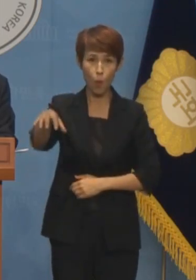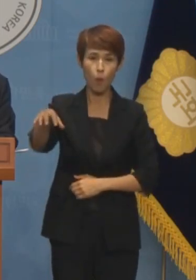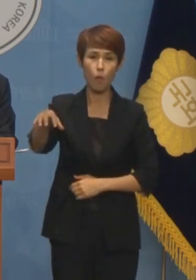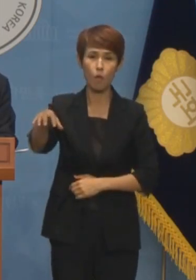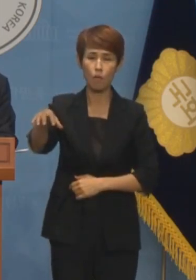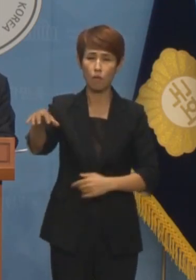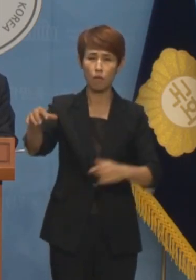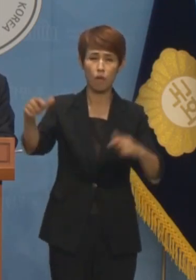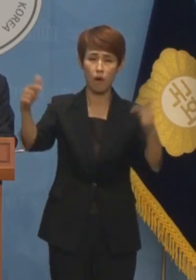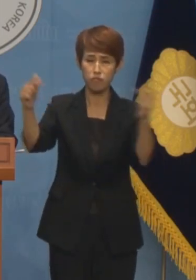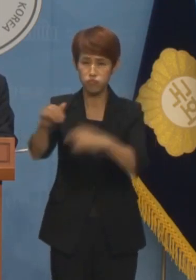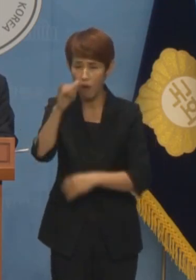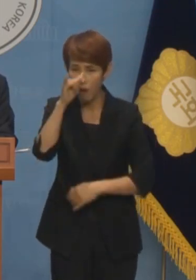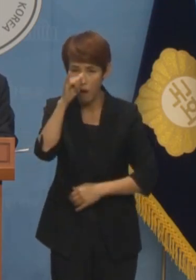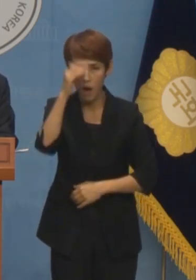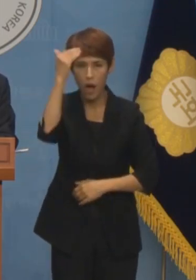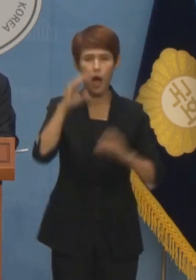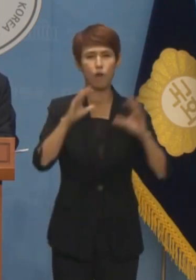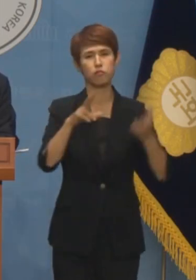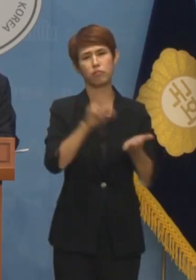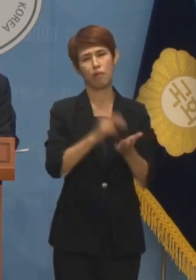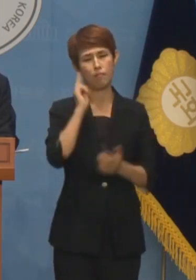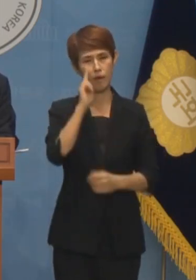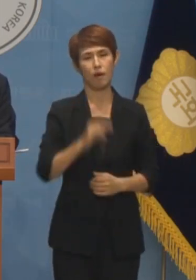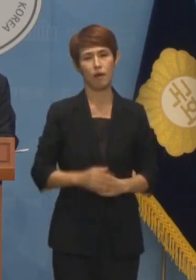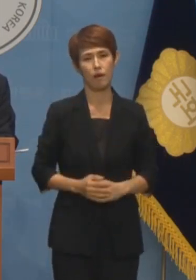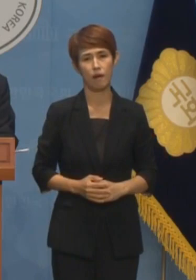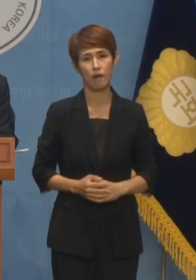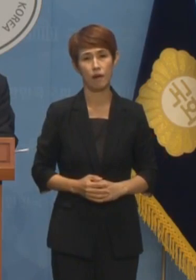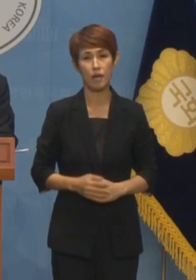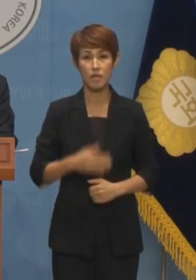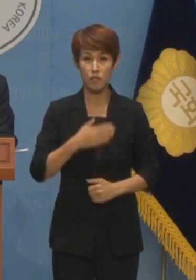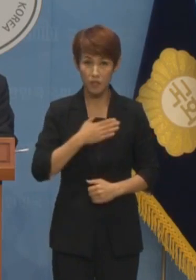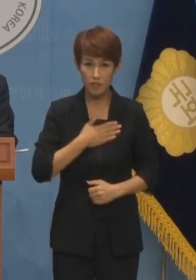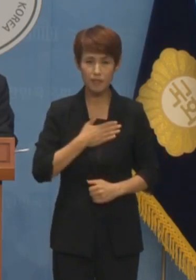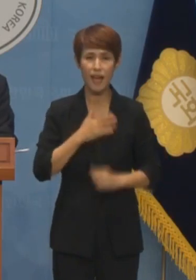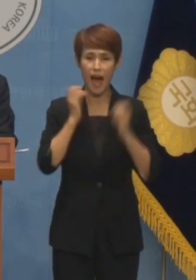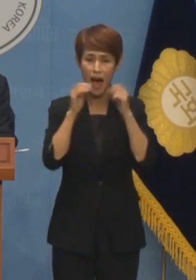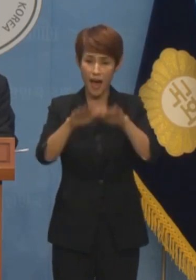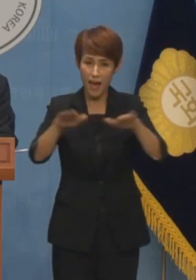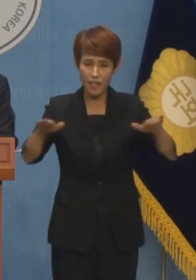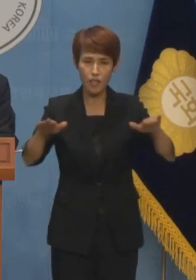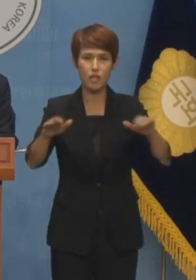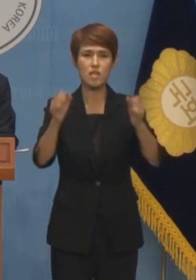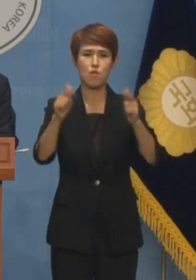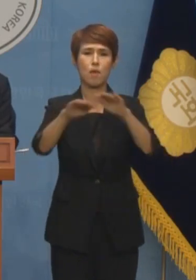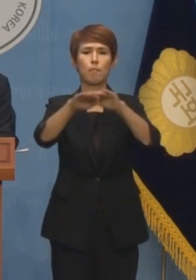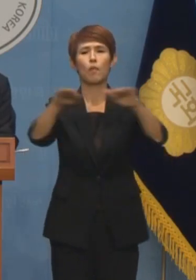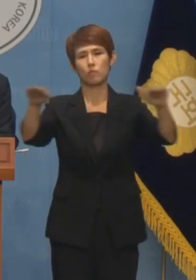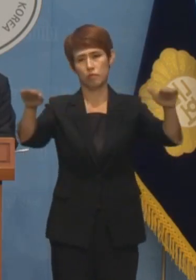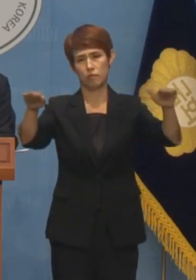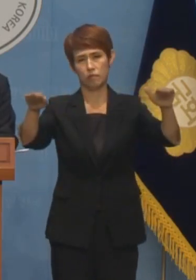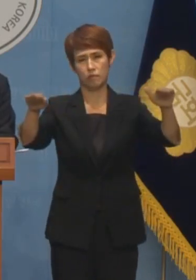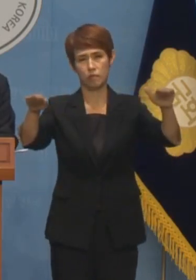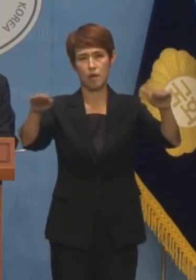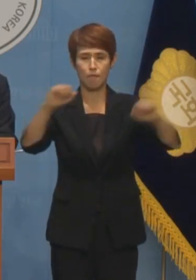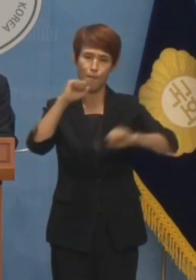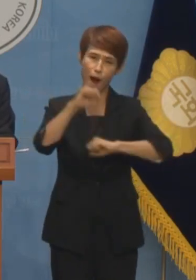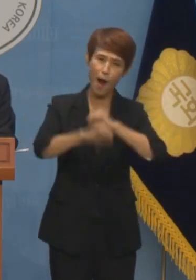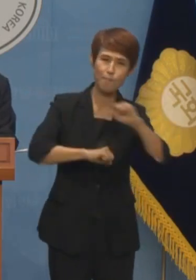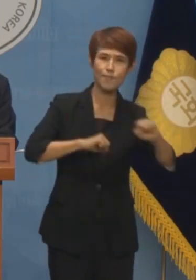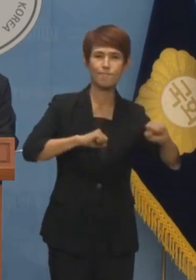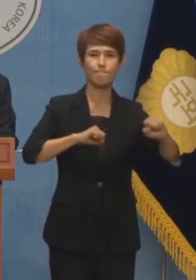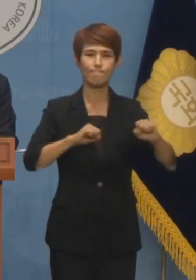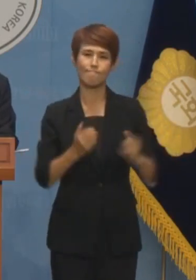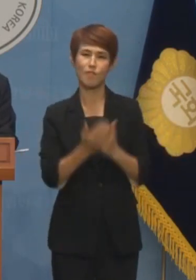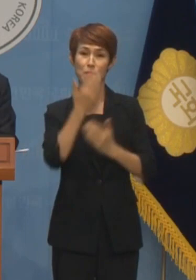됩니다. 존경하는 국민 여러분, 저는 자라나는 아이들이 기회의 평등 속에서 재능을 마음껏 발휘할 수